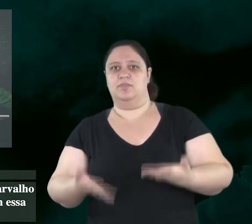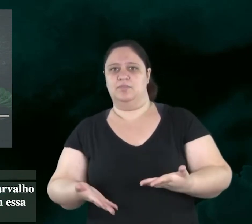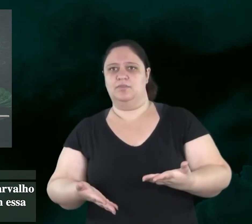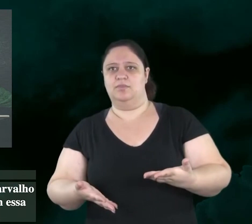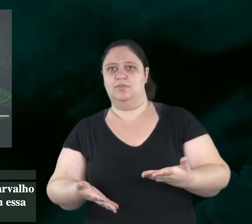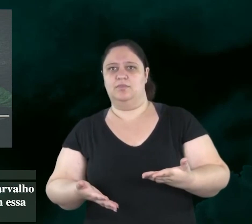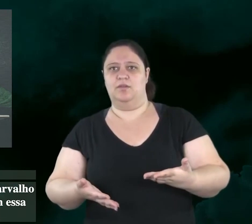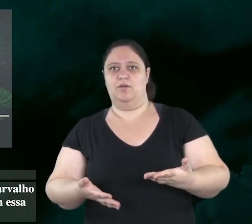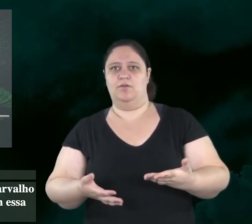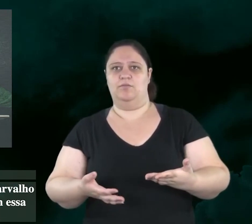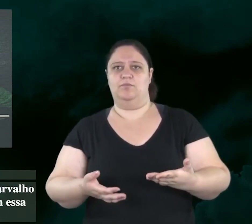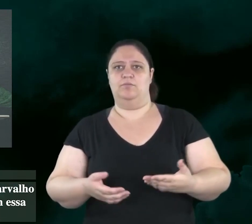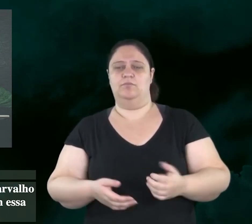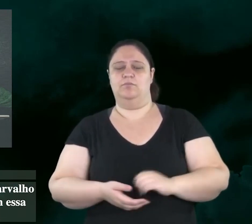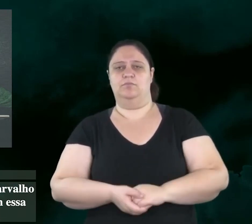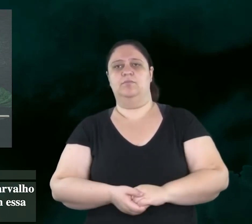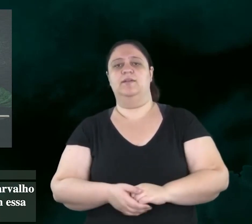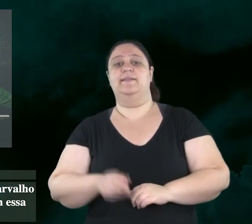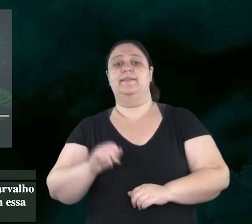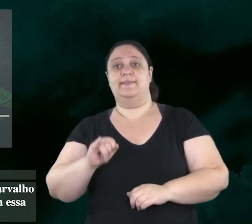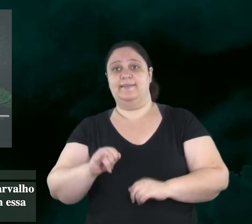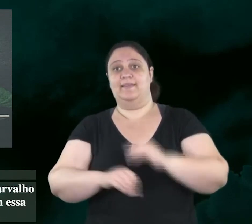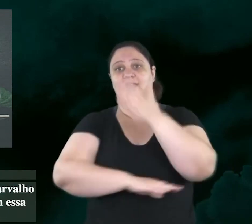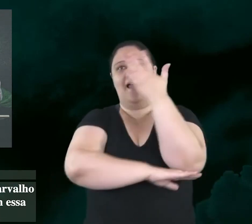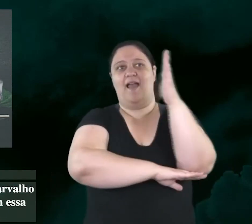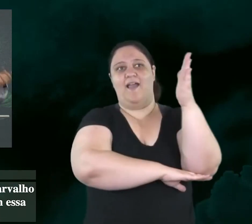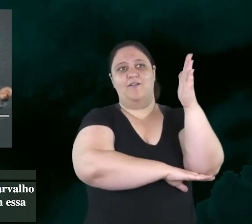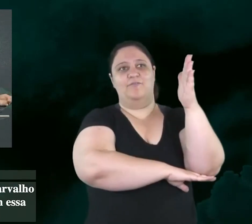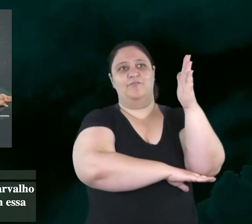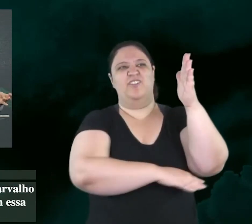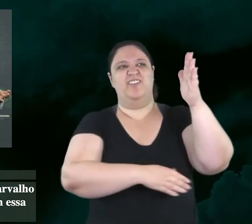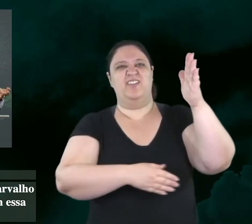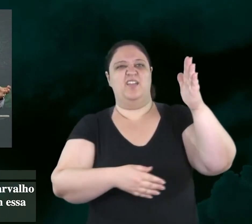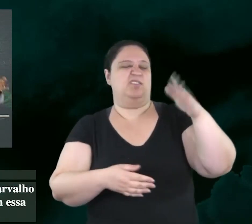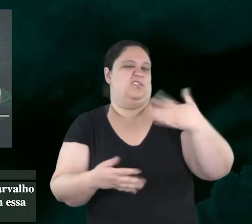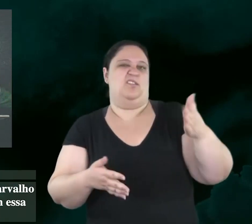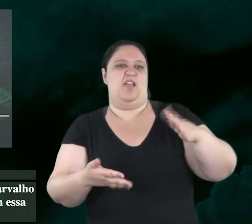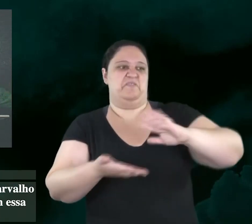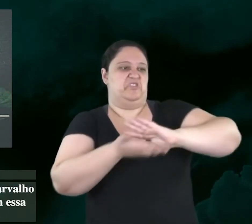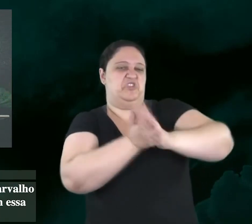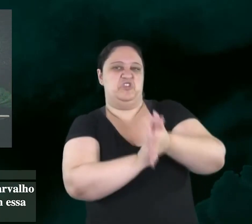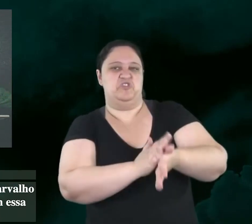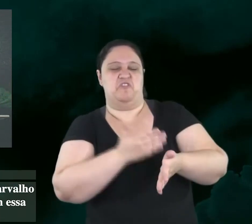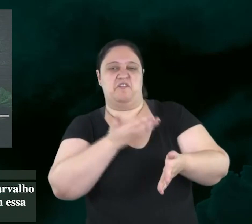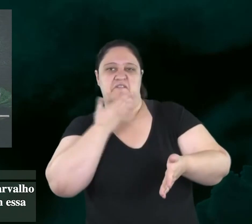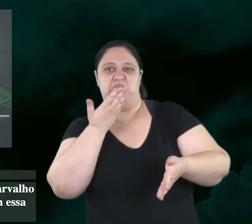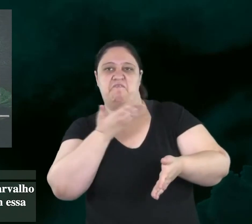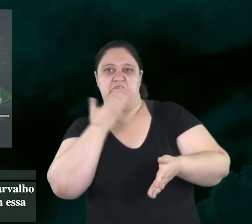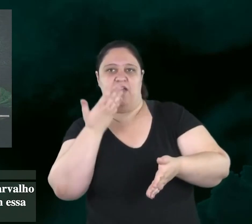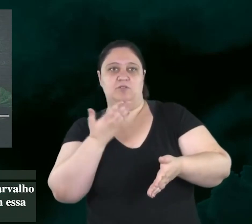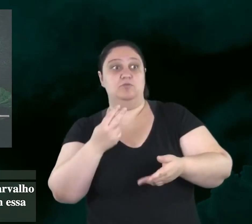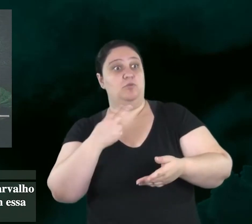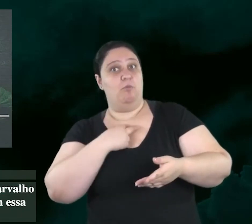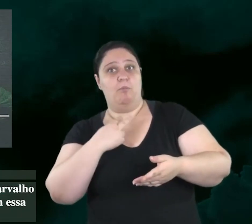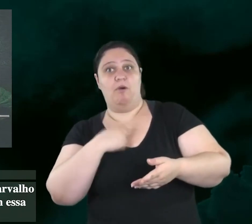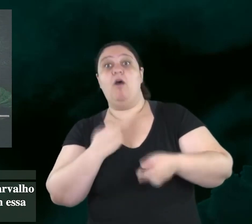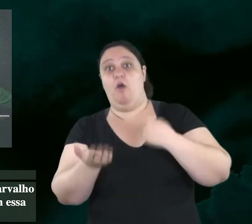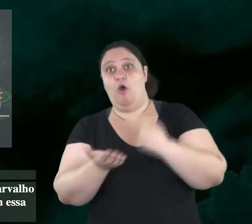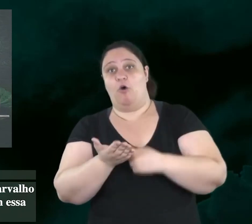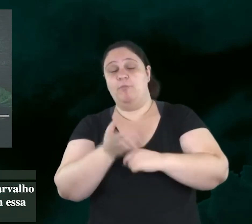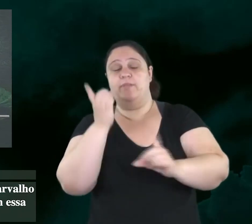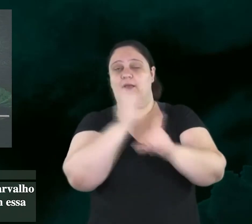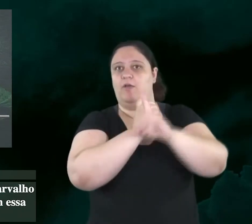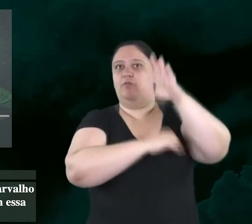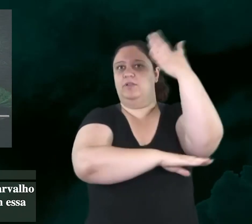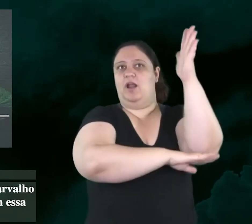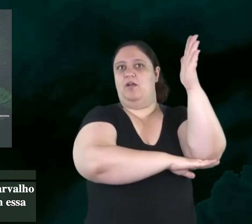árvore fosse uma árvore facilmente perecível, não poderia se tornar uma referência. Porque daqui